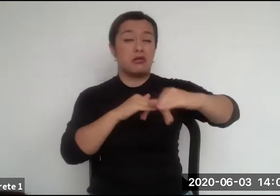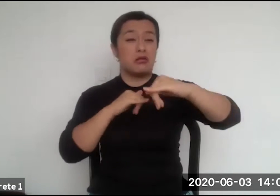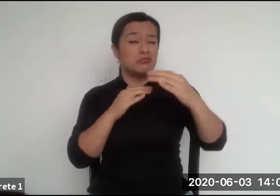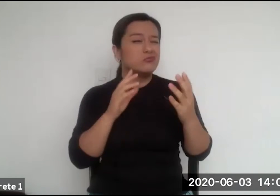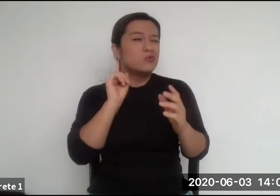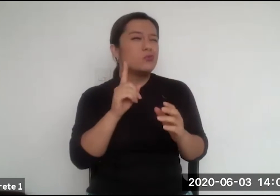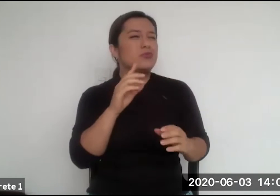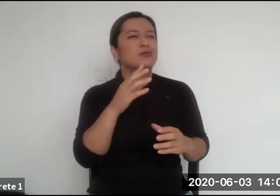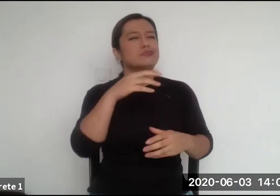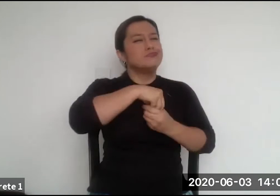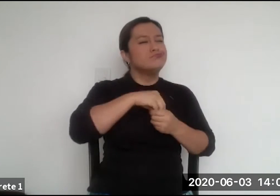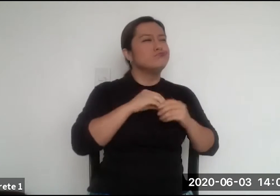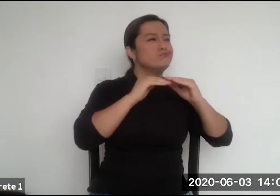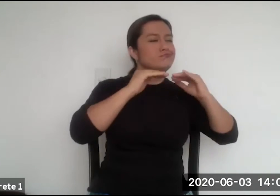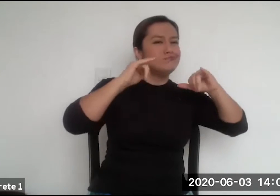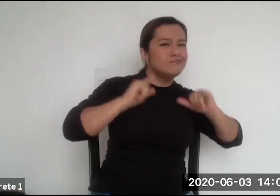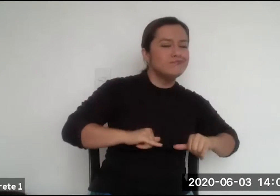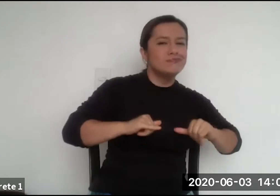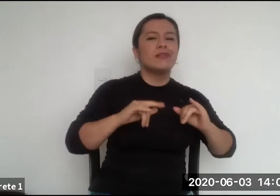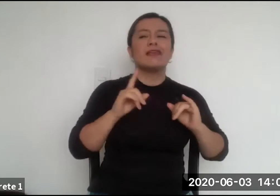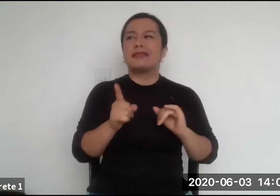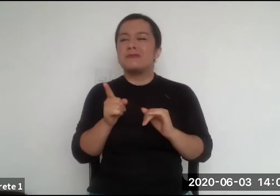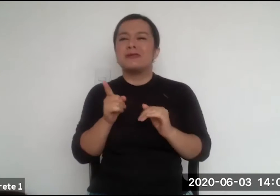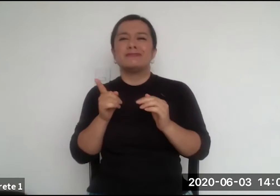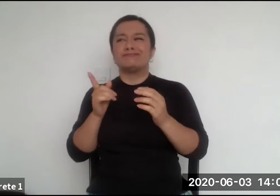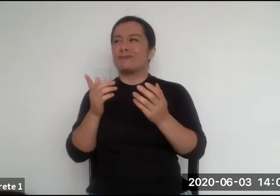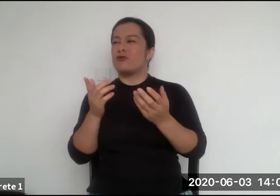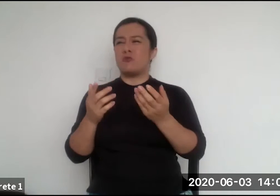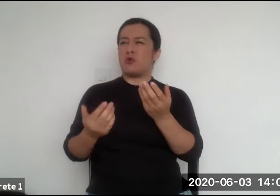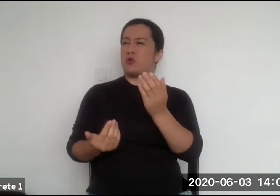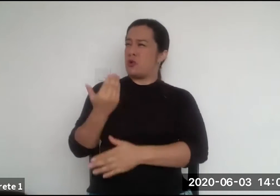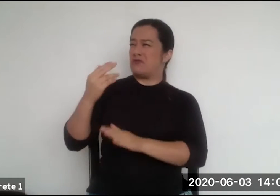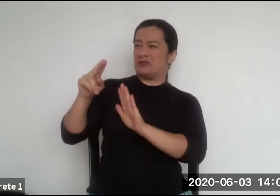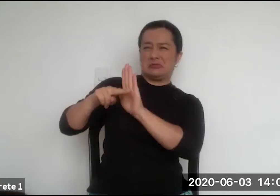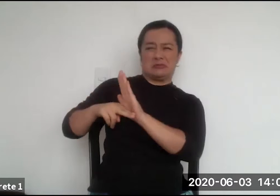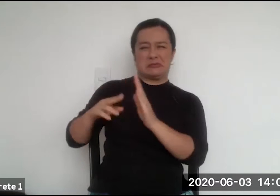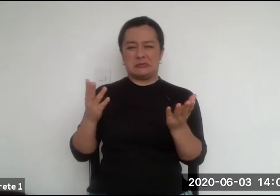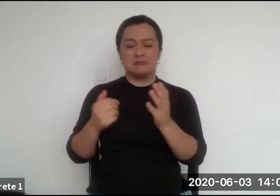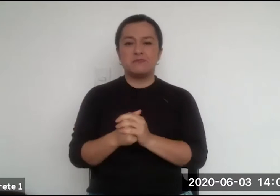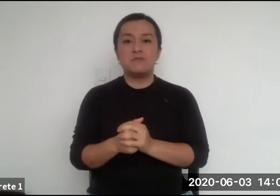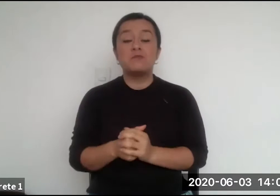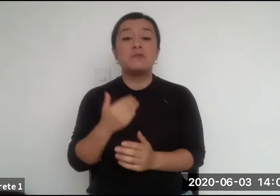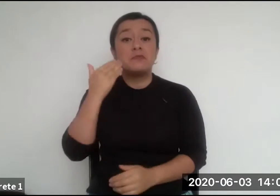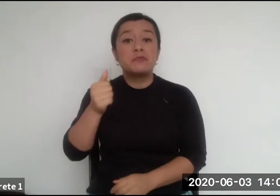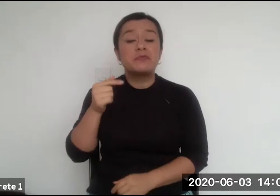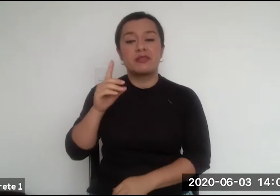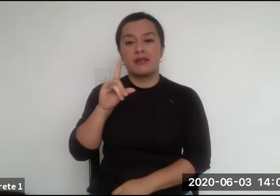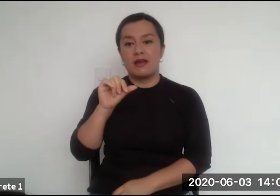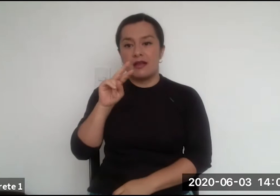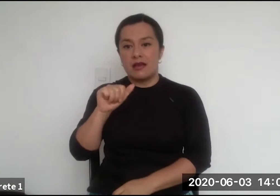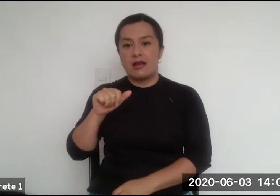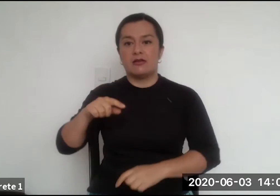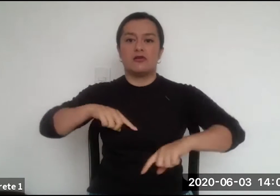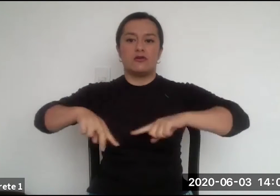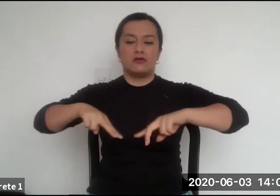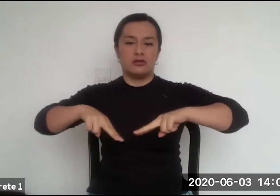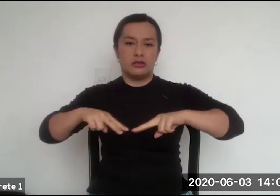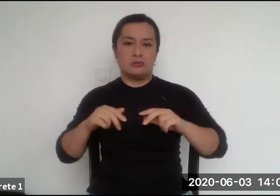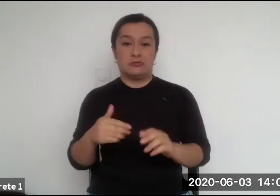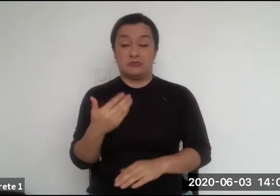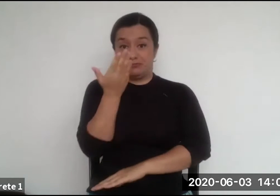profesora Jimena Cardona Ortiz, quien será la moderadora. Bienvenida, muchas gracias. Y ya entonces este evento es suyo,